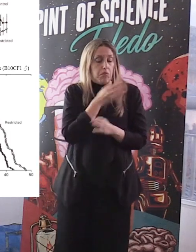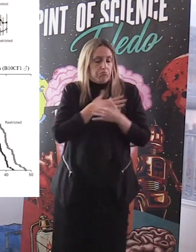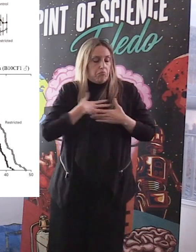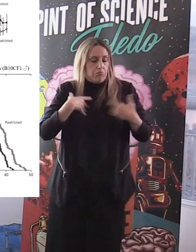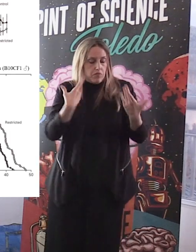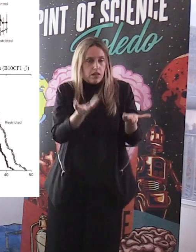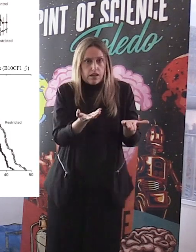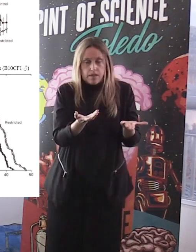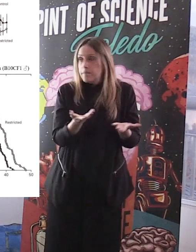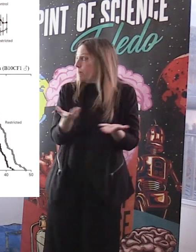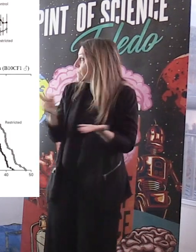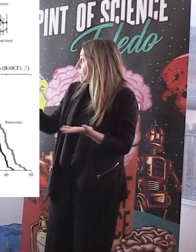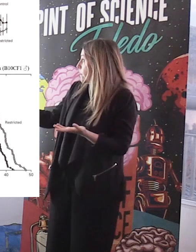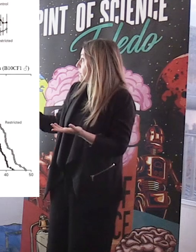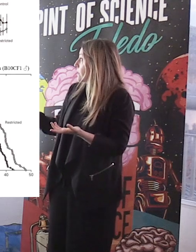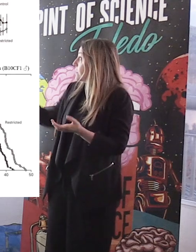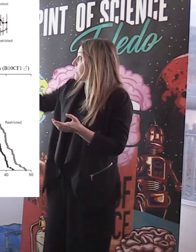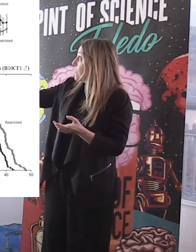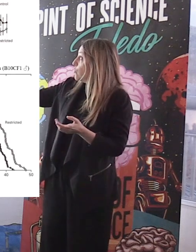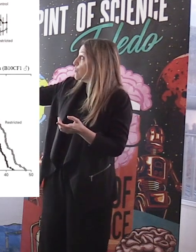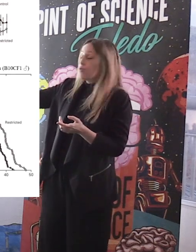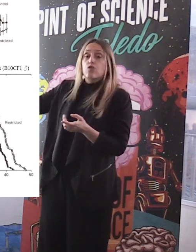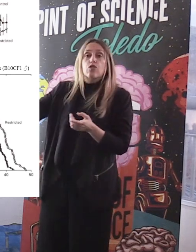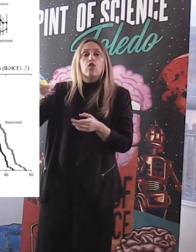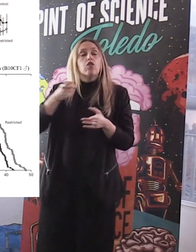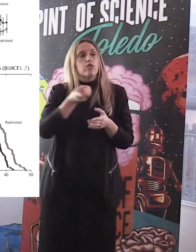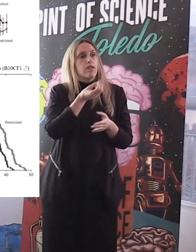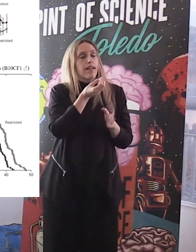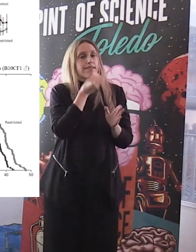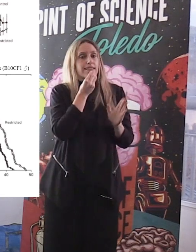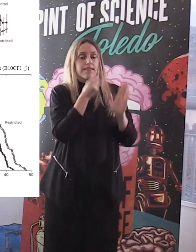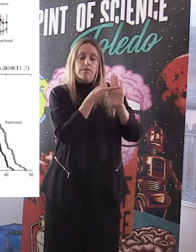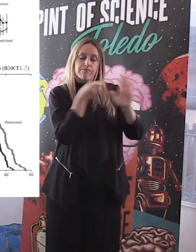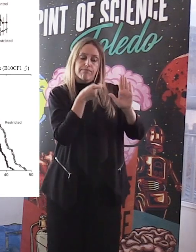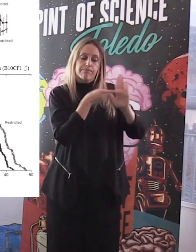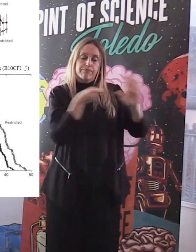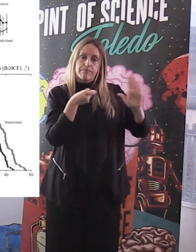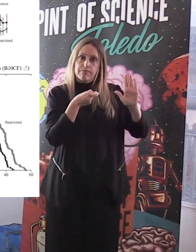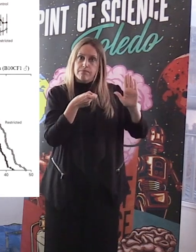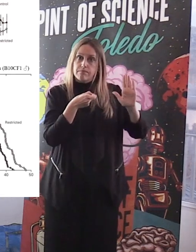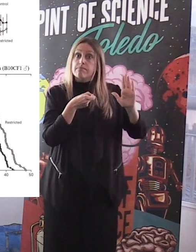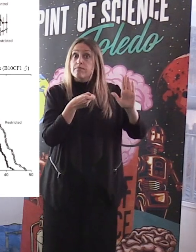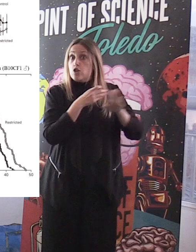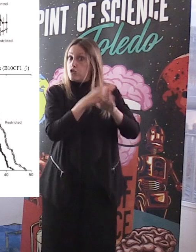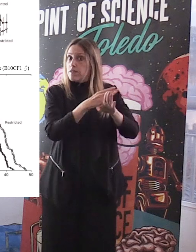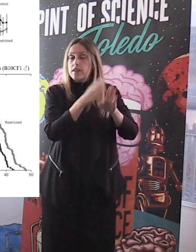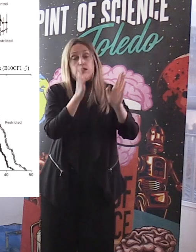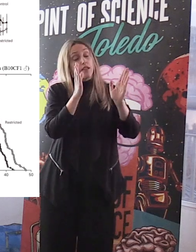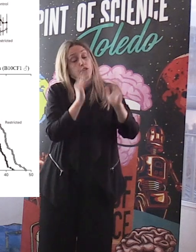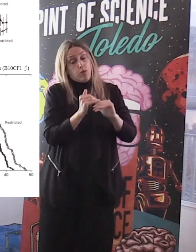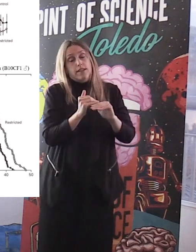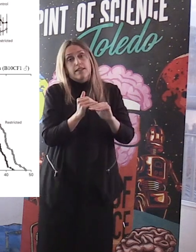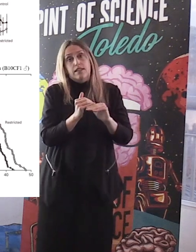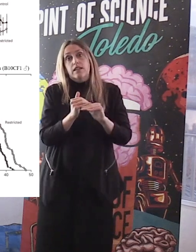quieran, y el otro grupo tiene una dieta restrictiva, como no tienen suficiente. Y entonces esto, obviamente,